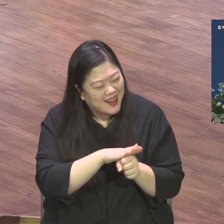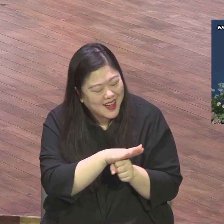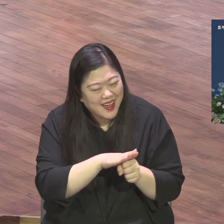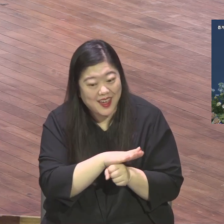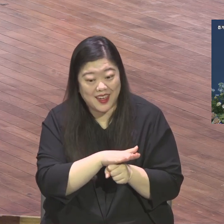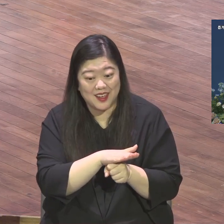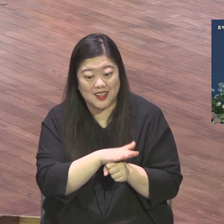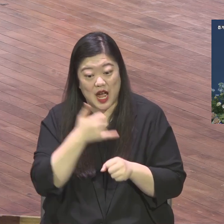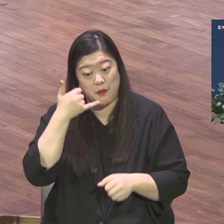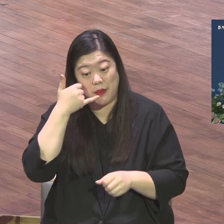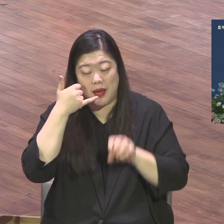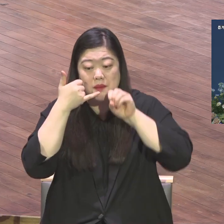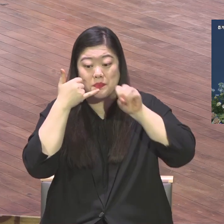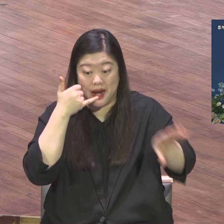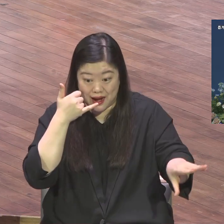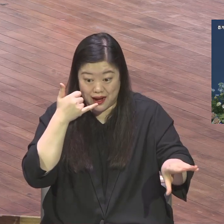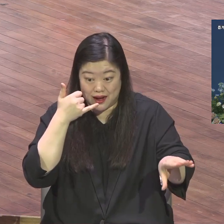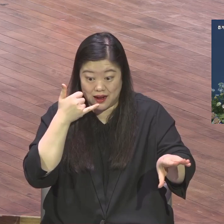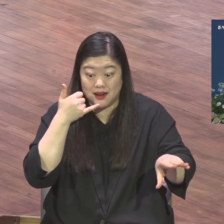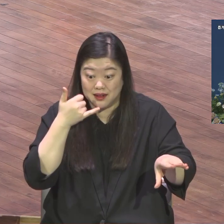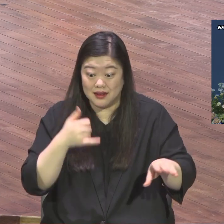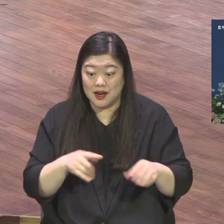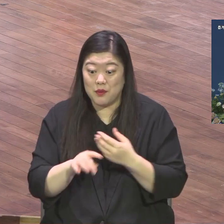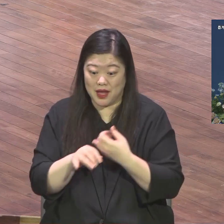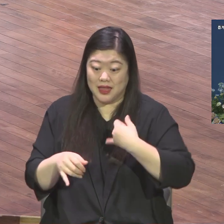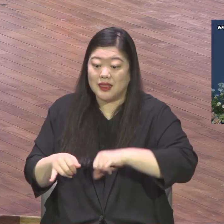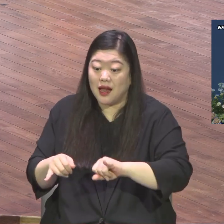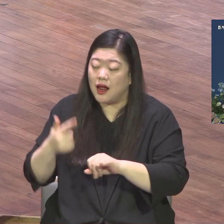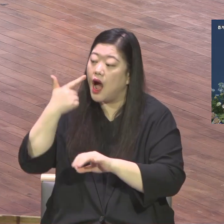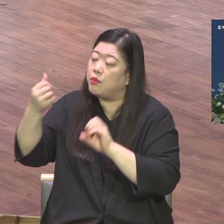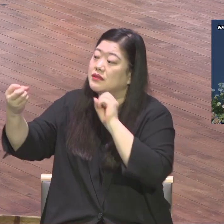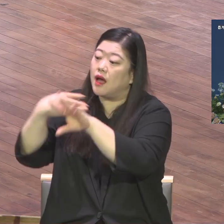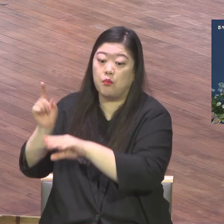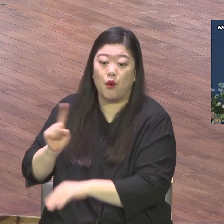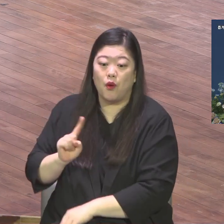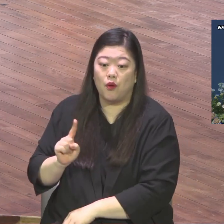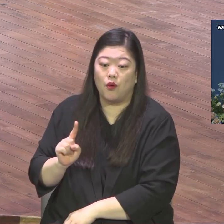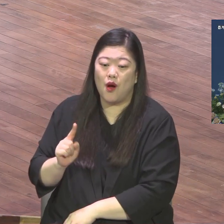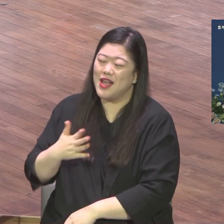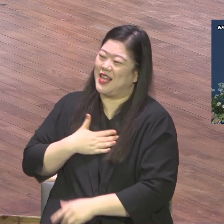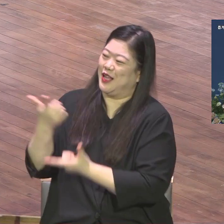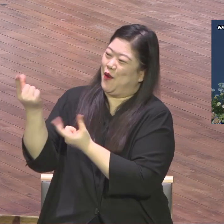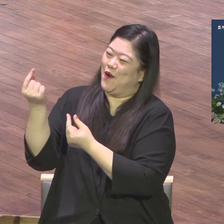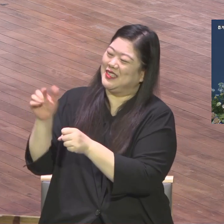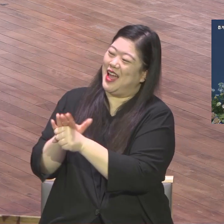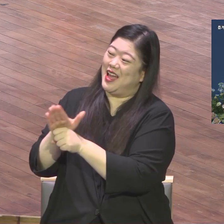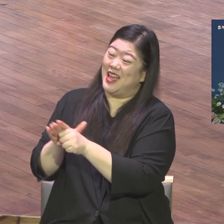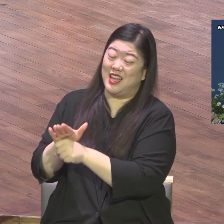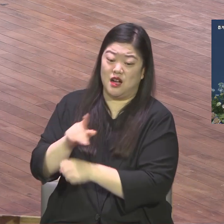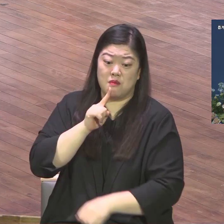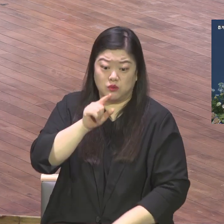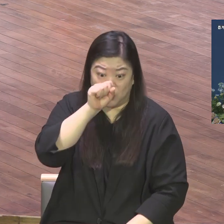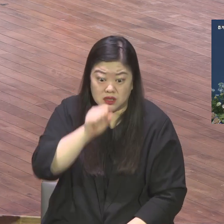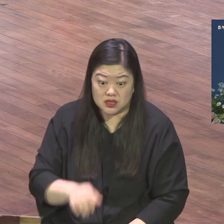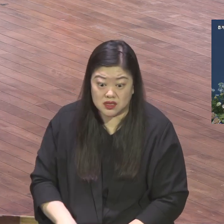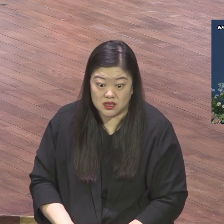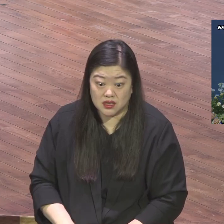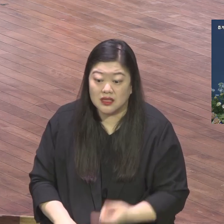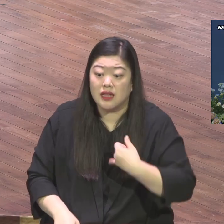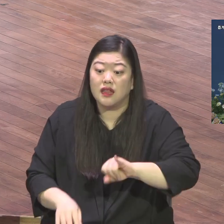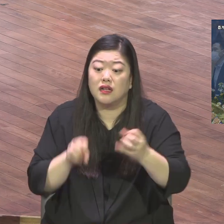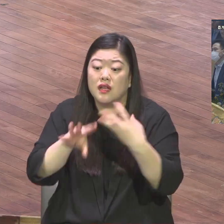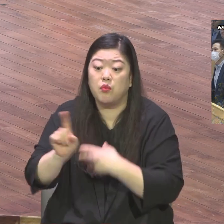그렇게 말을 했습니다. 그러면 딸이 아빠 나도 사랑해 이래 나와야 되는데 뭐라고 말하냐. 아빠 술